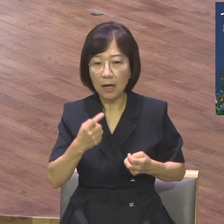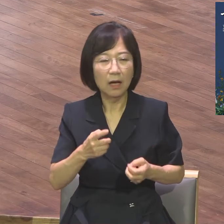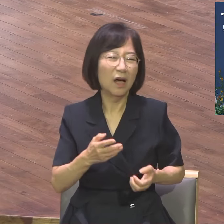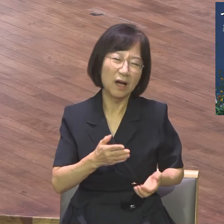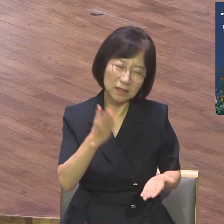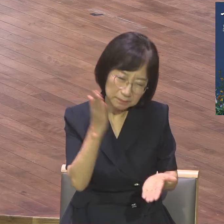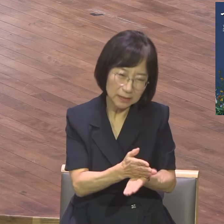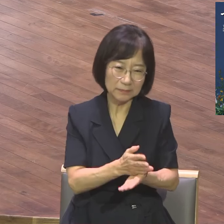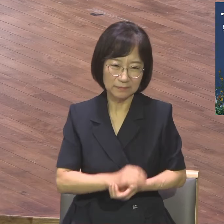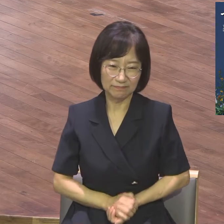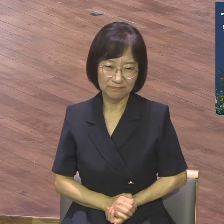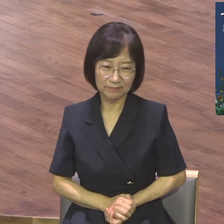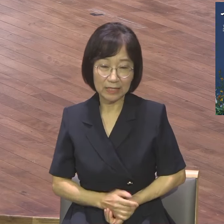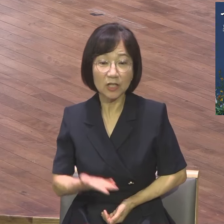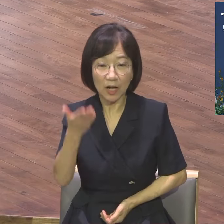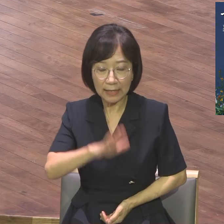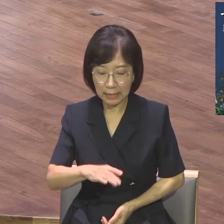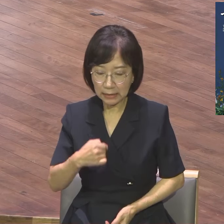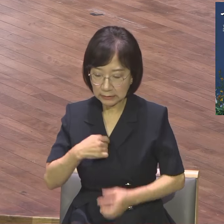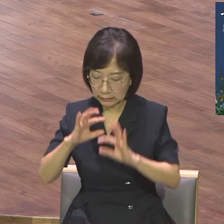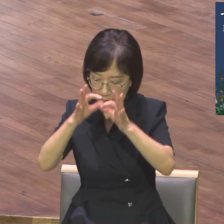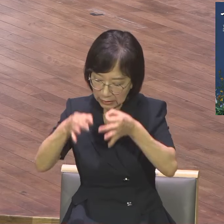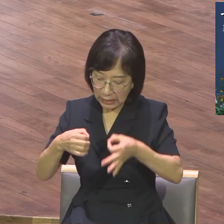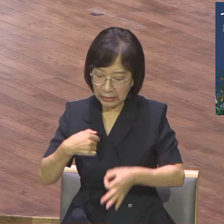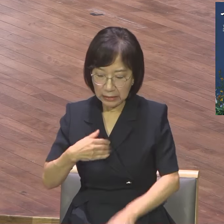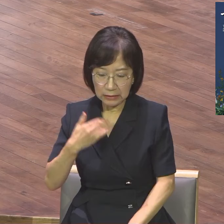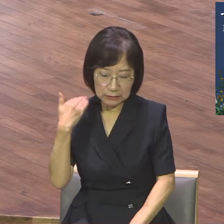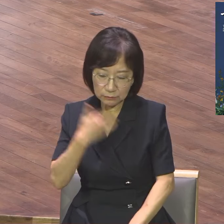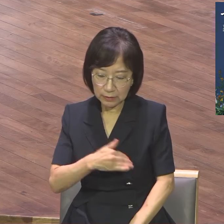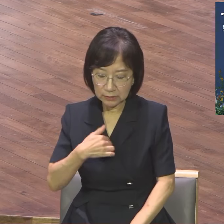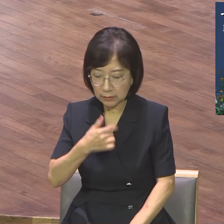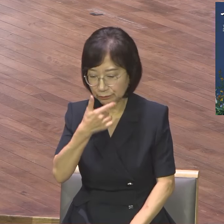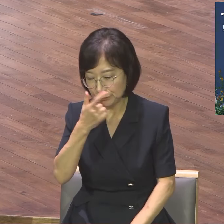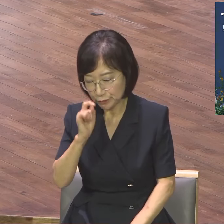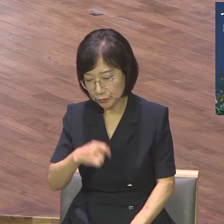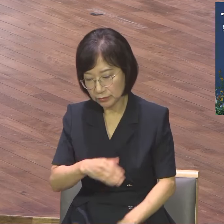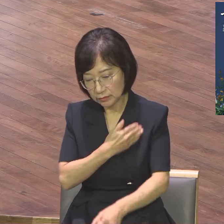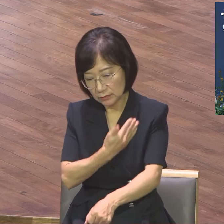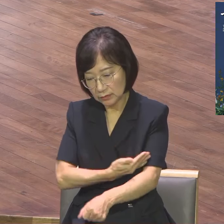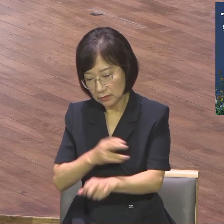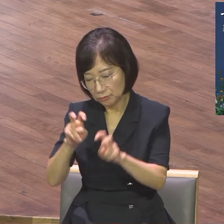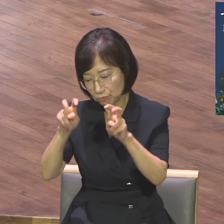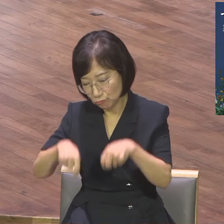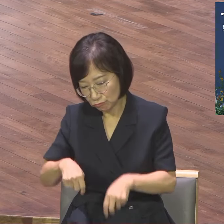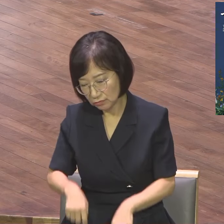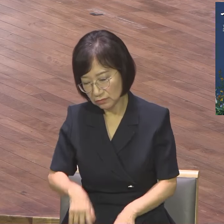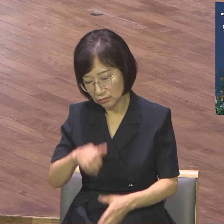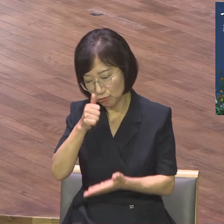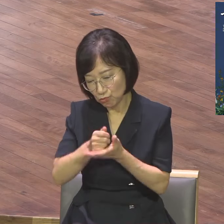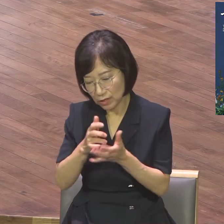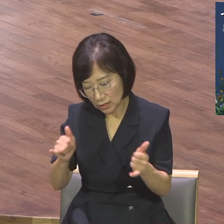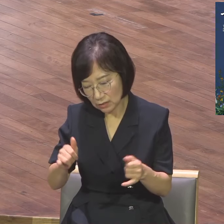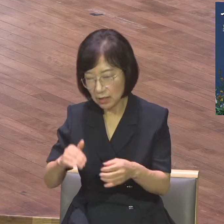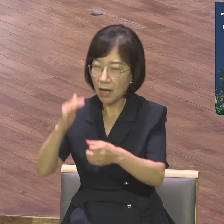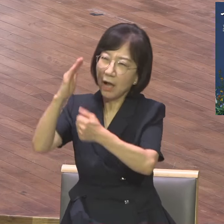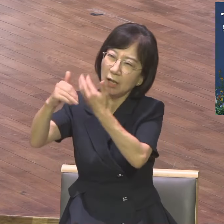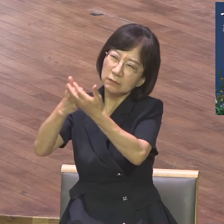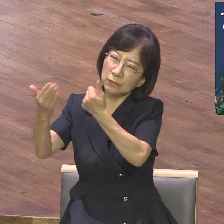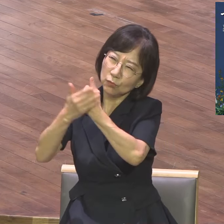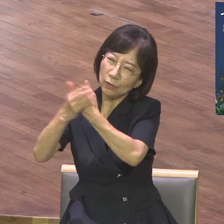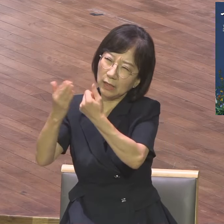나는 아무것도 할 수 없습니다. 나는 무능합니다. 나는 죄인입니다. 나는 하나님의 능력이 없이는 살 수